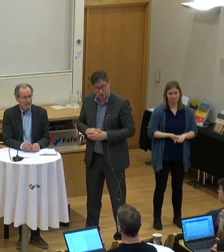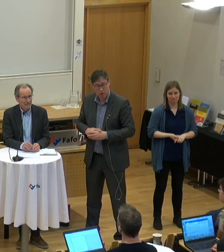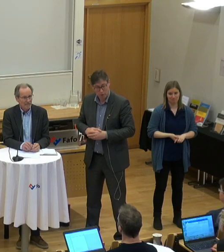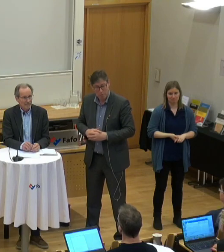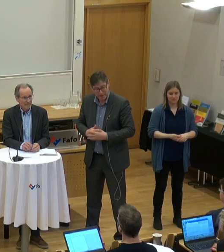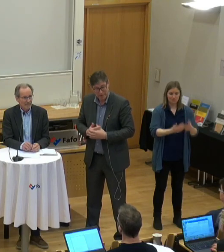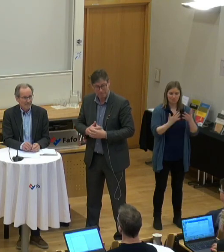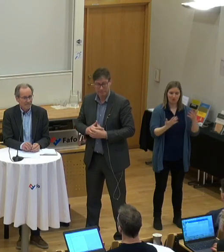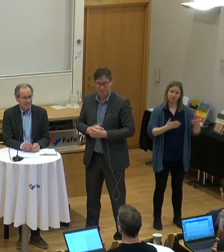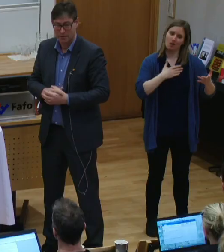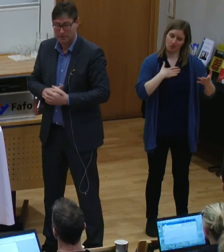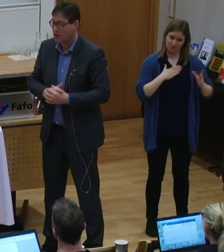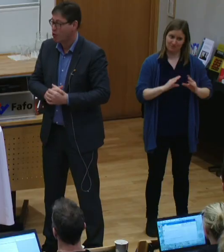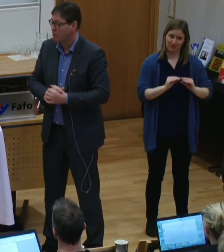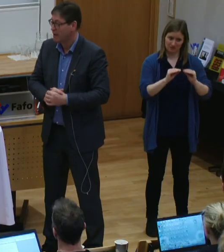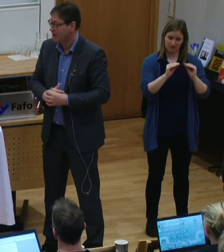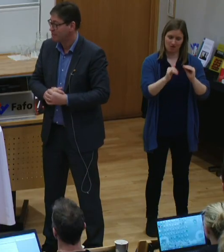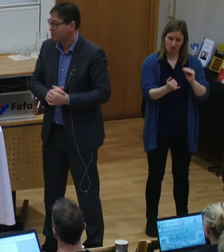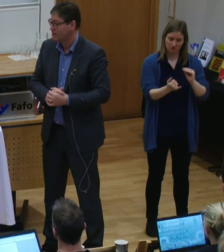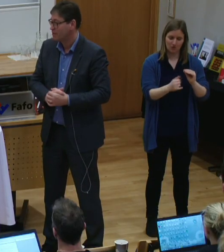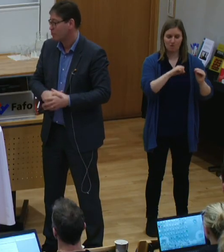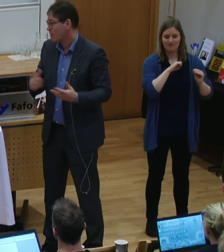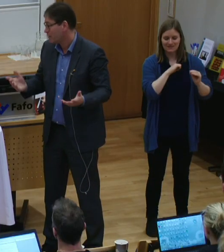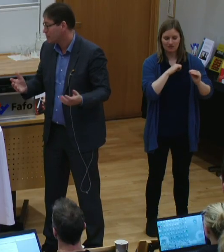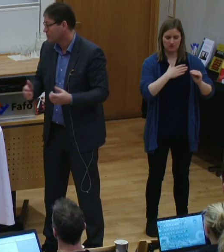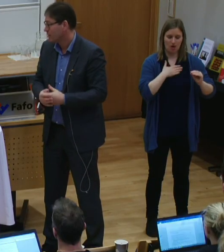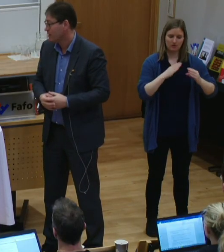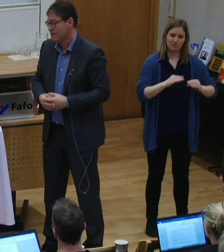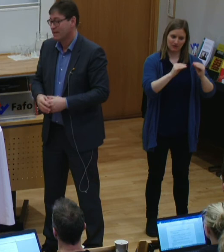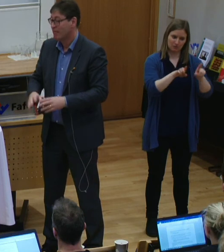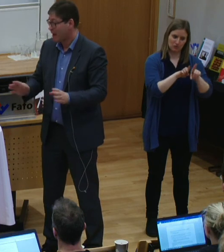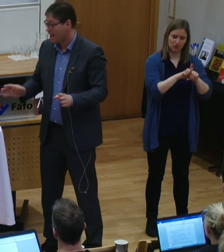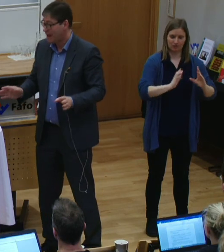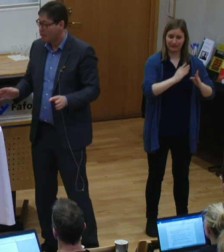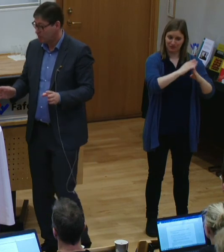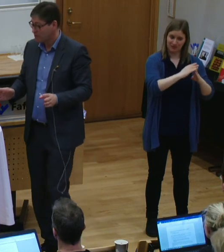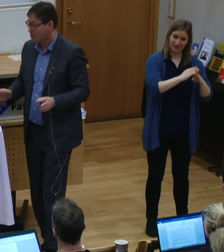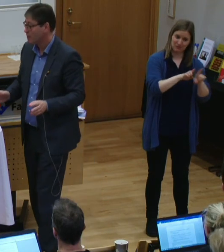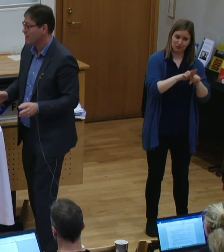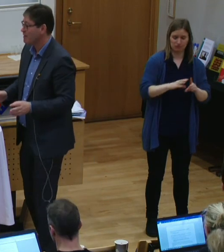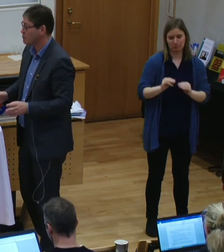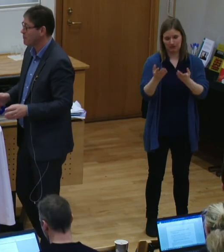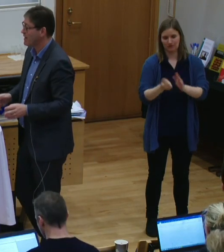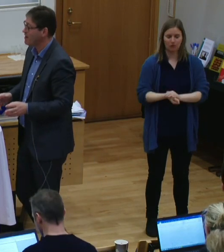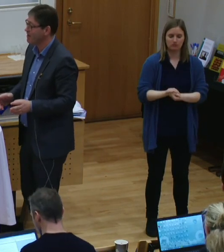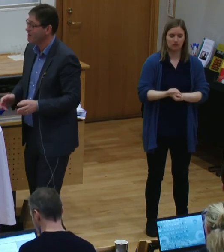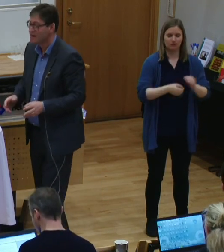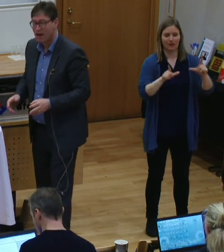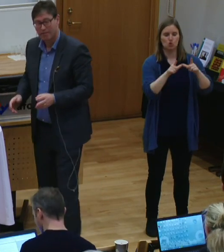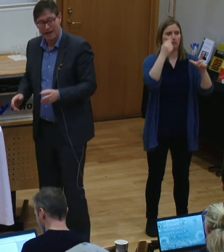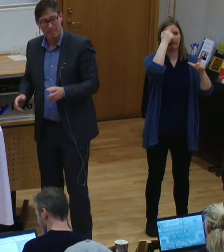Så mange har det jo bedre. Og hvis de hadde bedre livskvalitet, så har de jo bedre livskvalitet. Det var en meget enkel uvitenskapelig